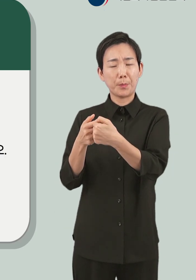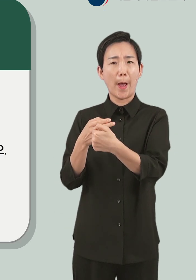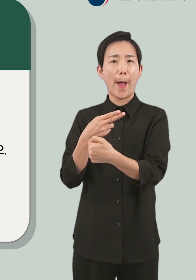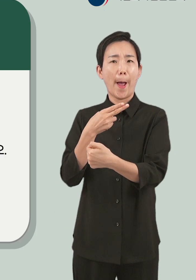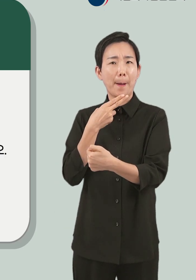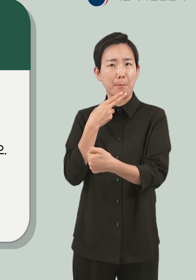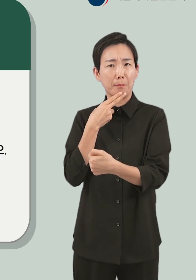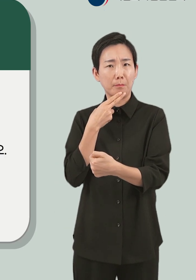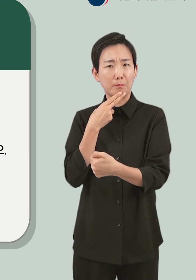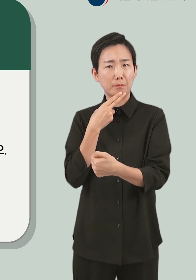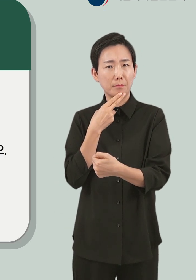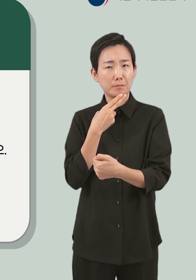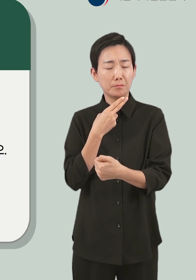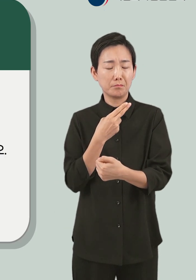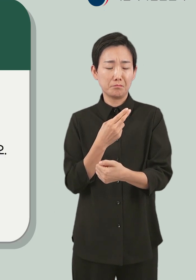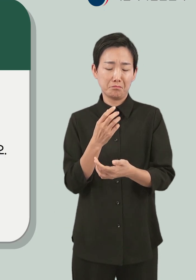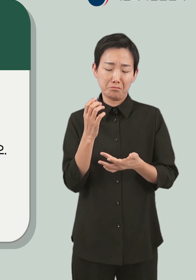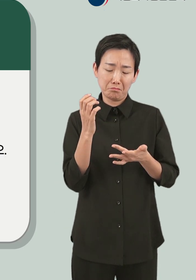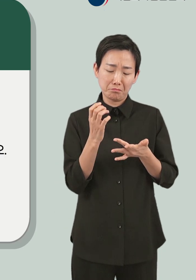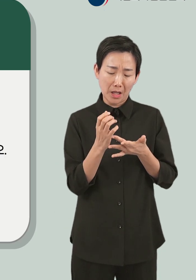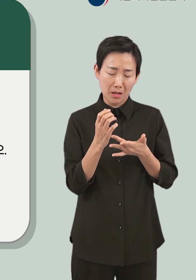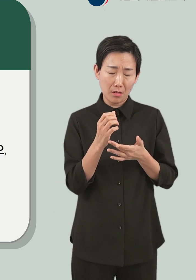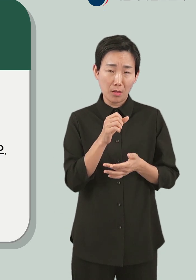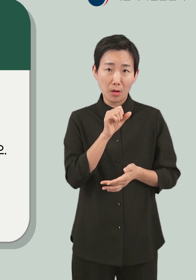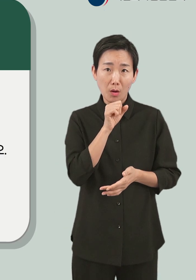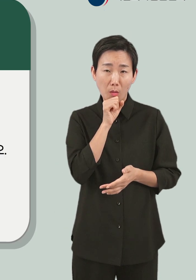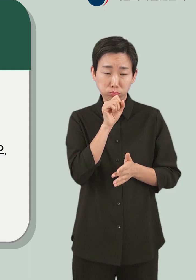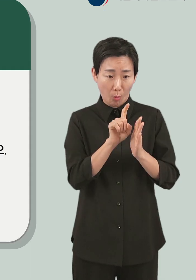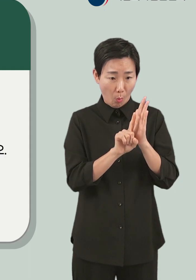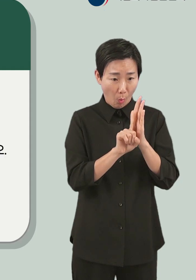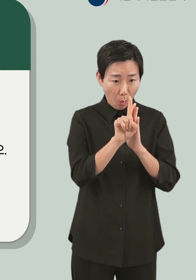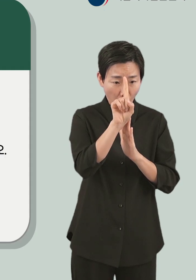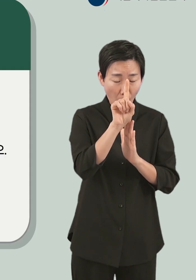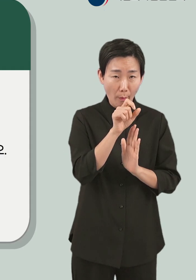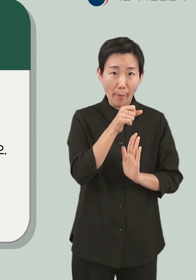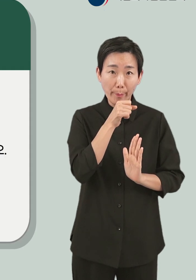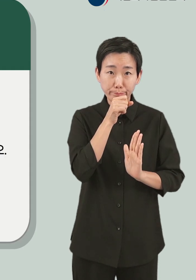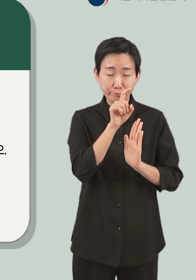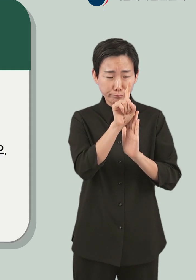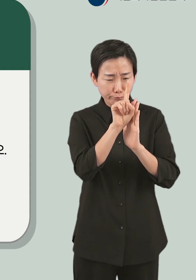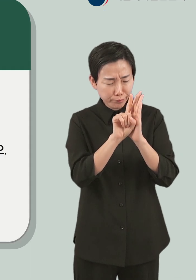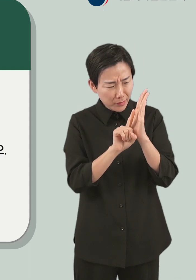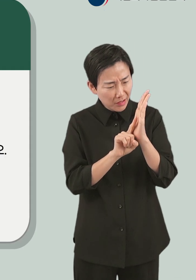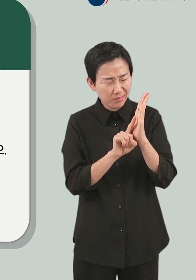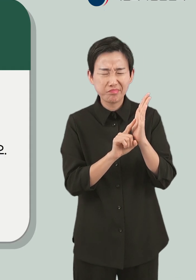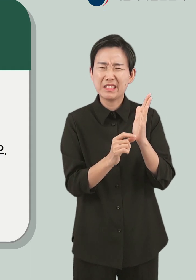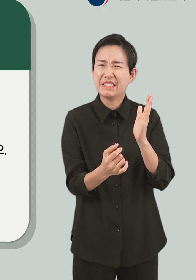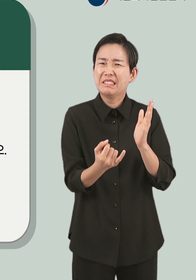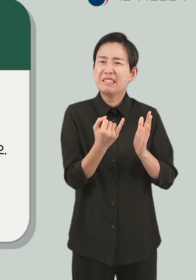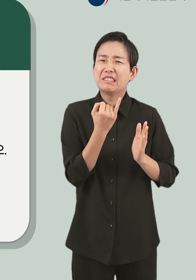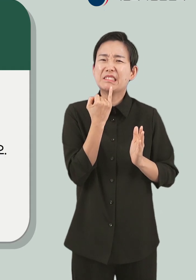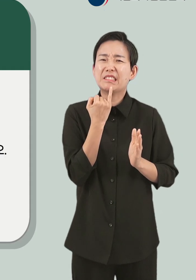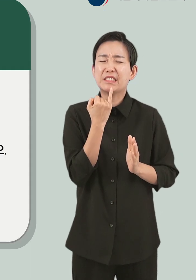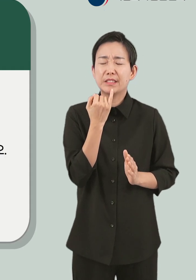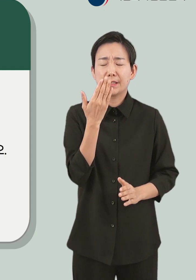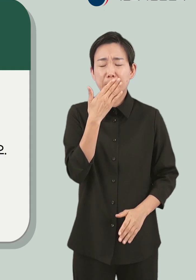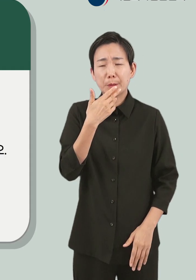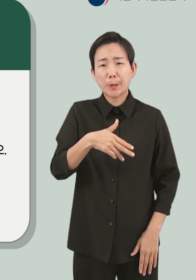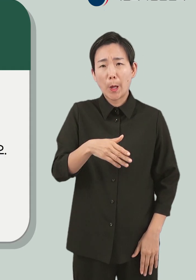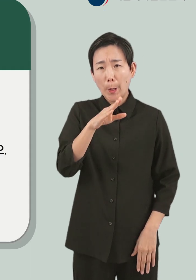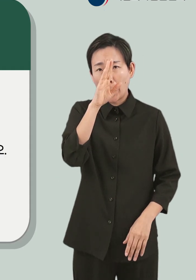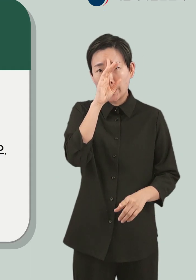또는 저혈당 증상을 무시하거나 당뇨 치료를 변경하지 마십시오.